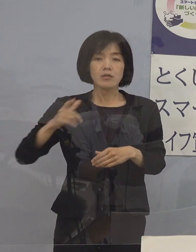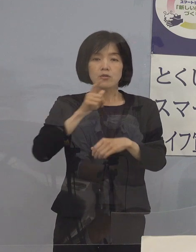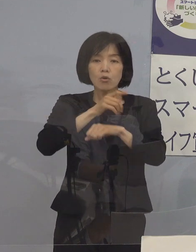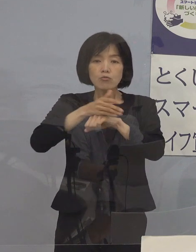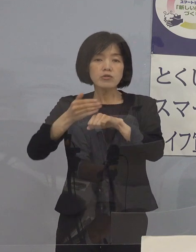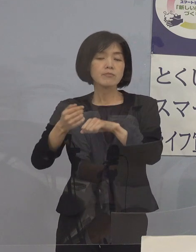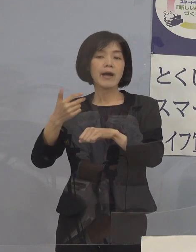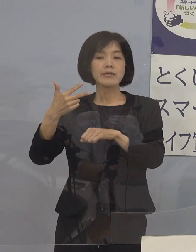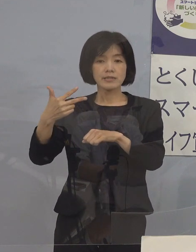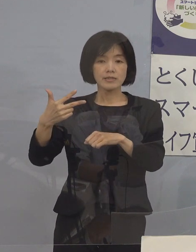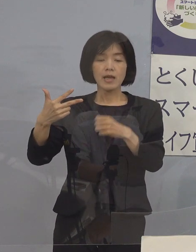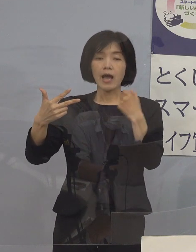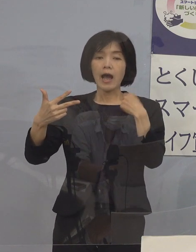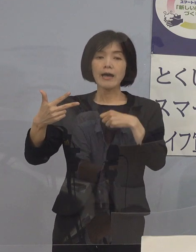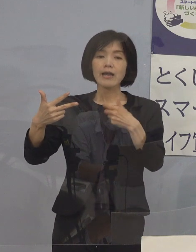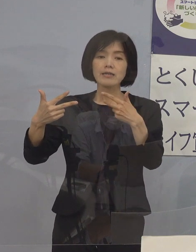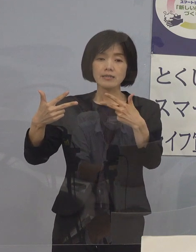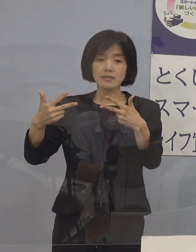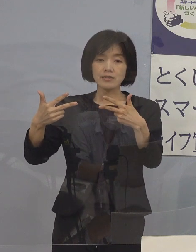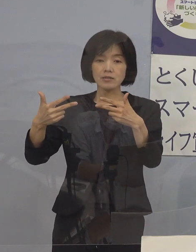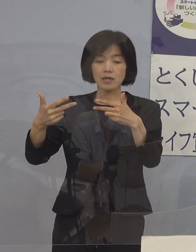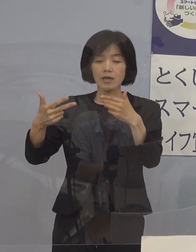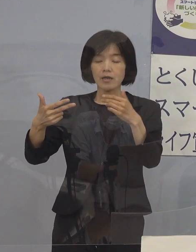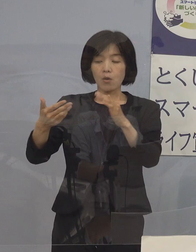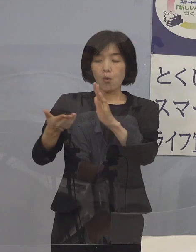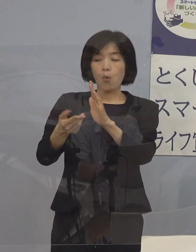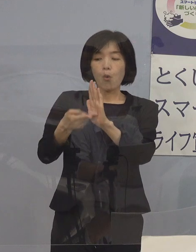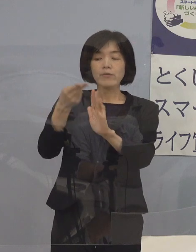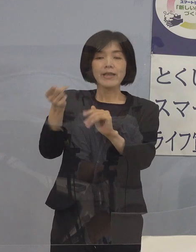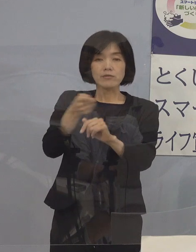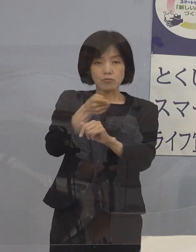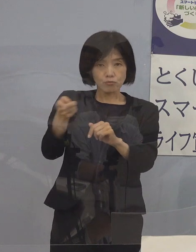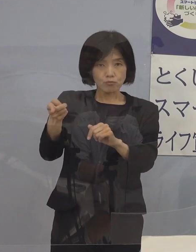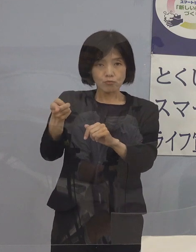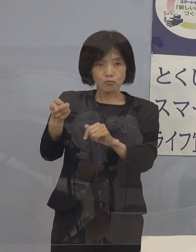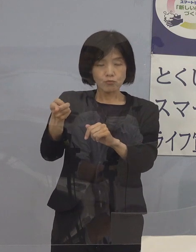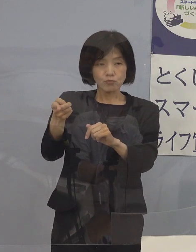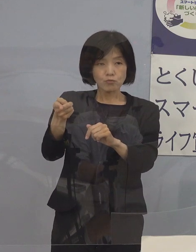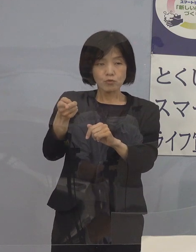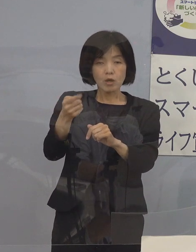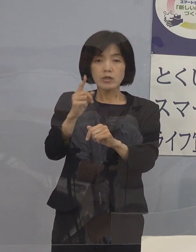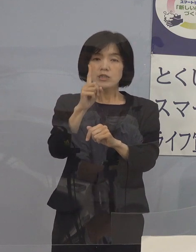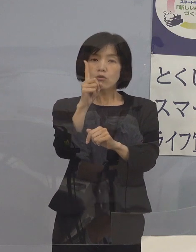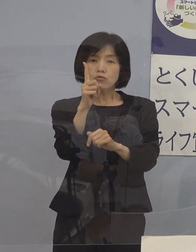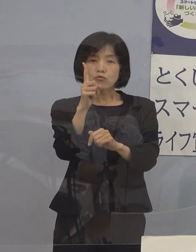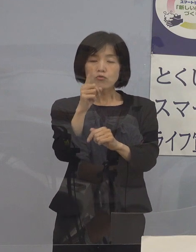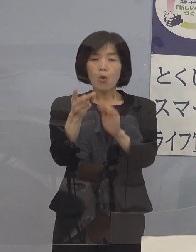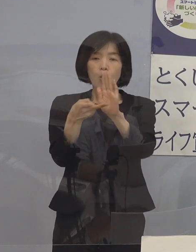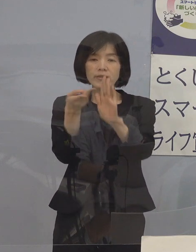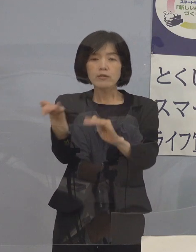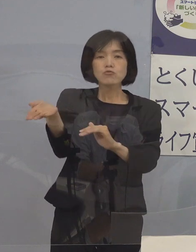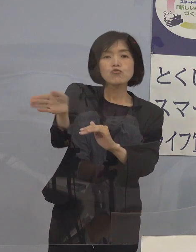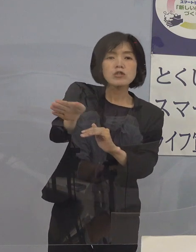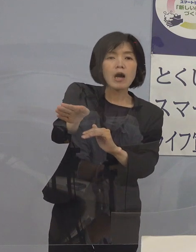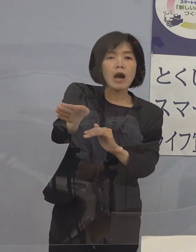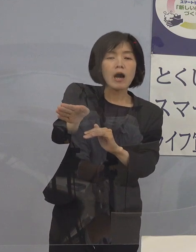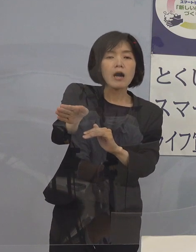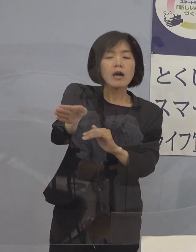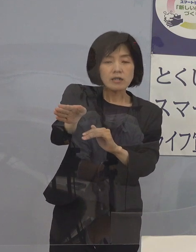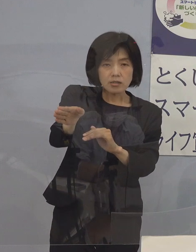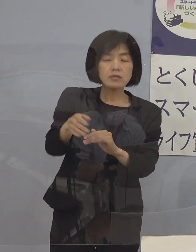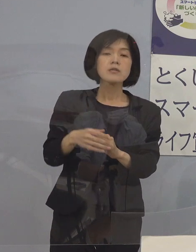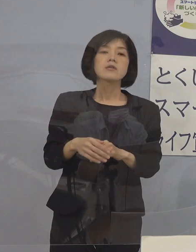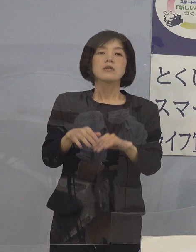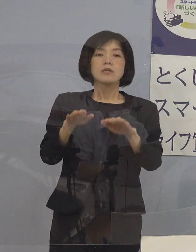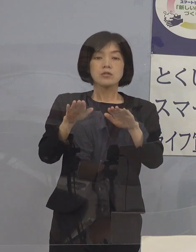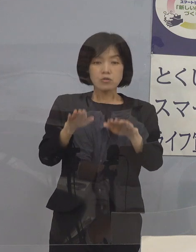と阿南市のホテルについてそれぞれ1施設を追加させていただくとともに、